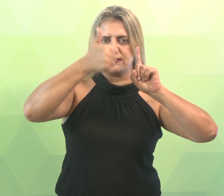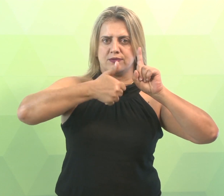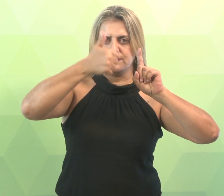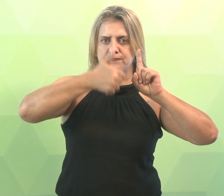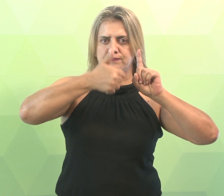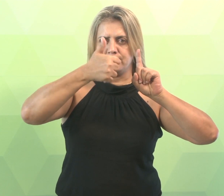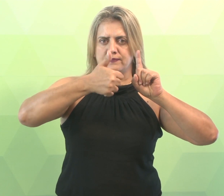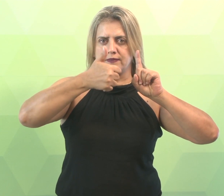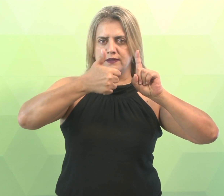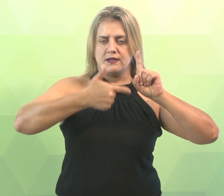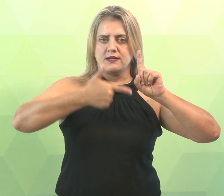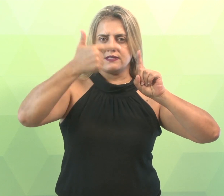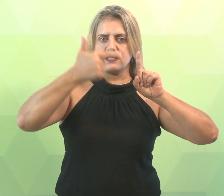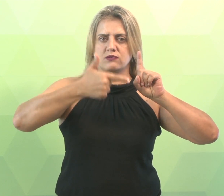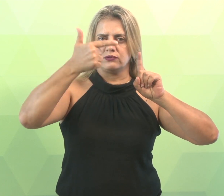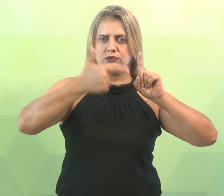Primeiro, segundo,